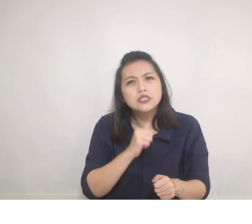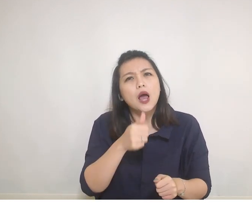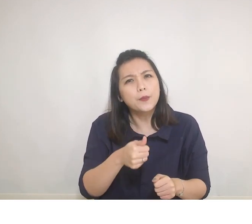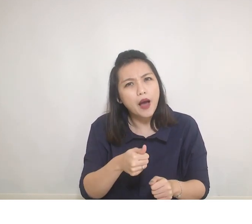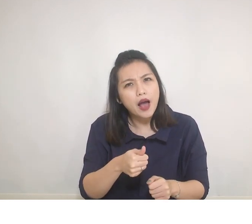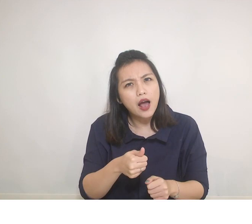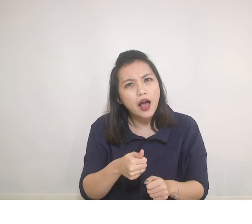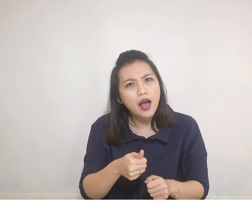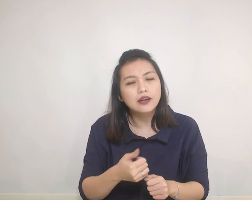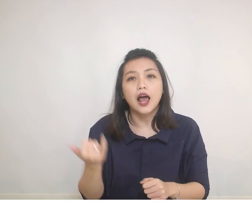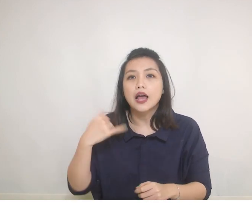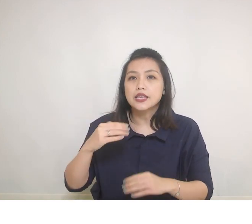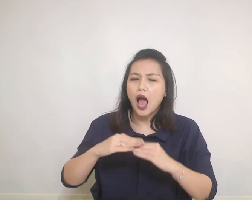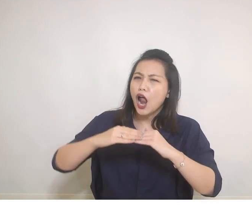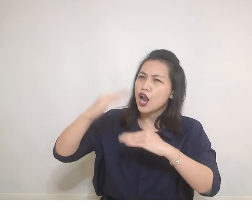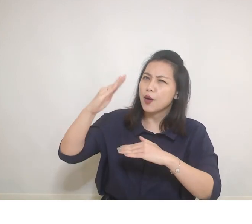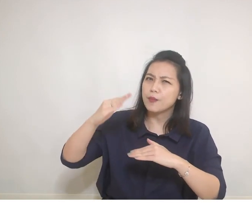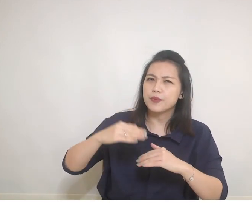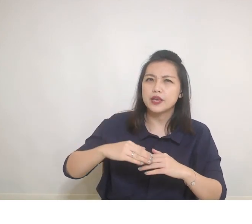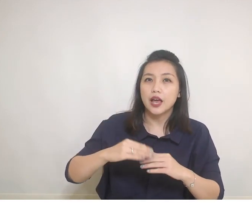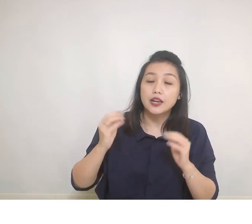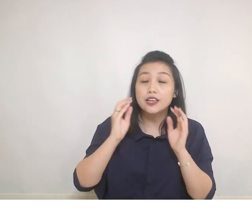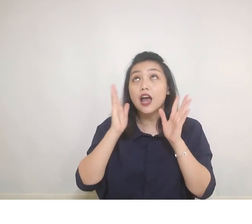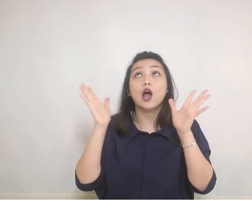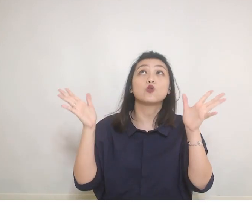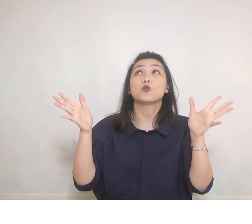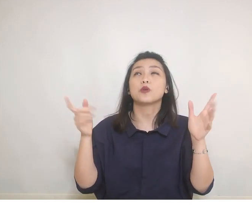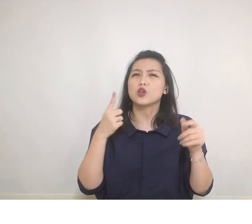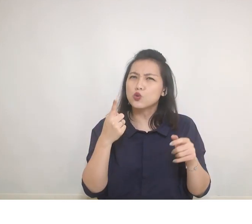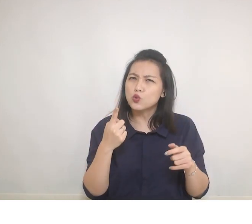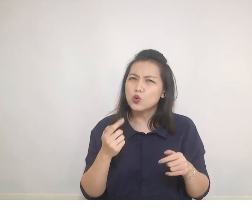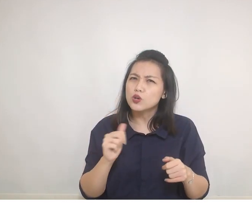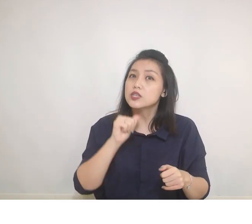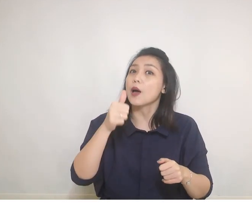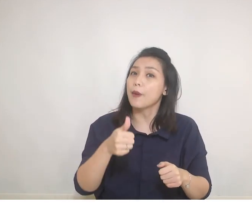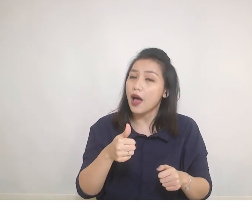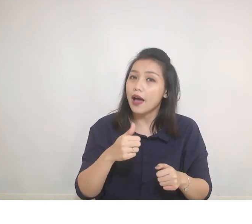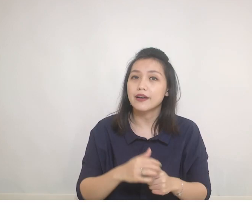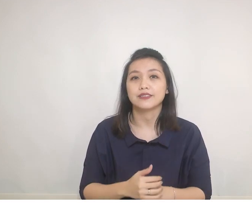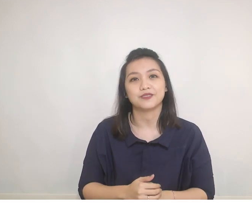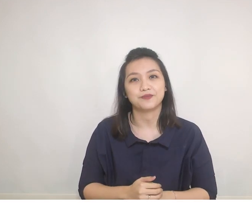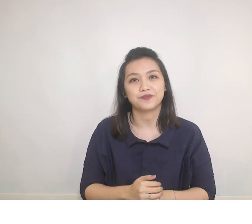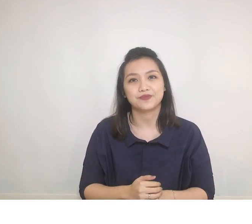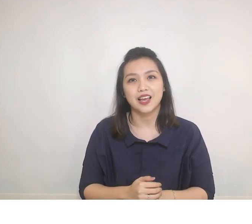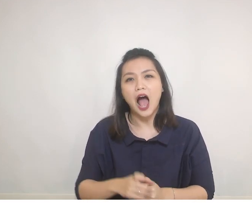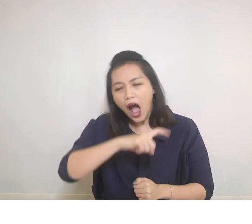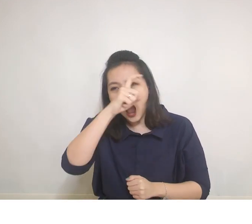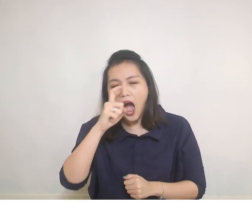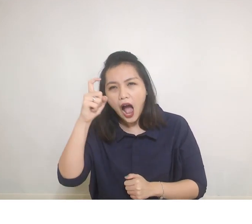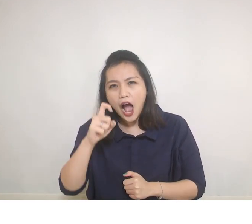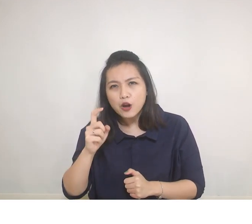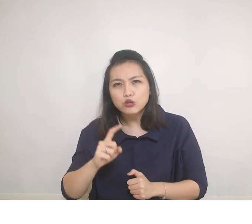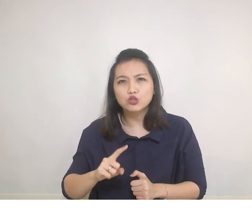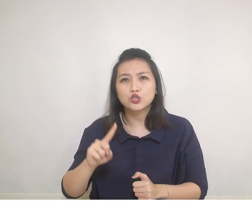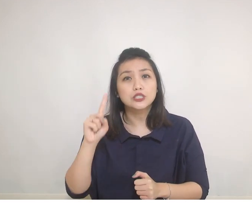Lebih yang diindahkan mungkin lebih prioritasnya apapun yang mendapatkan uang. Berarti lembur